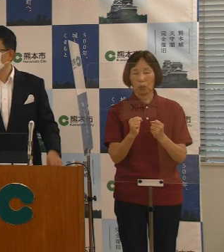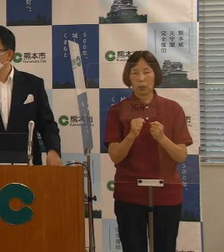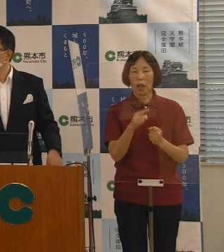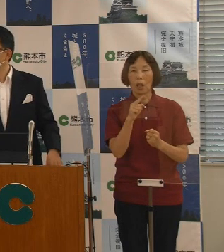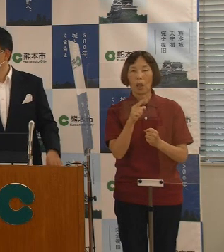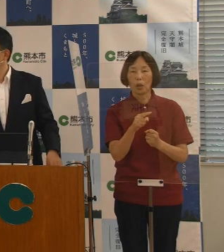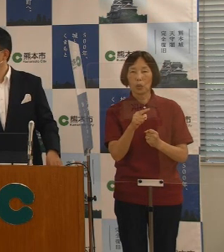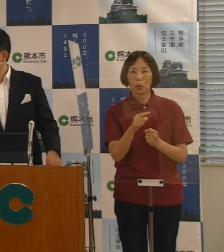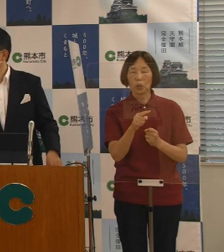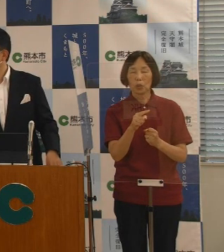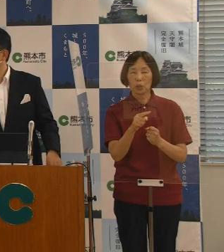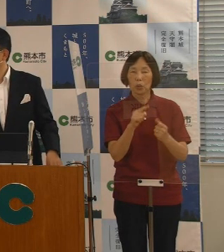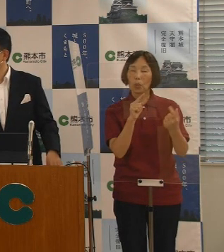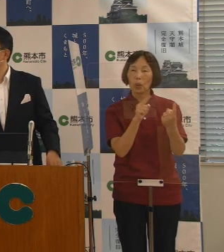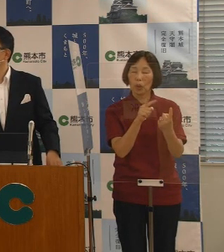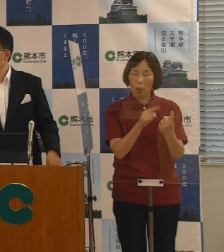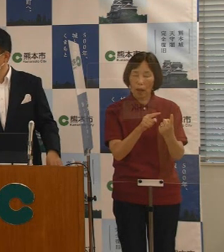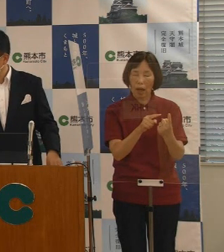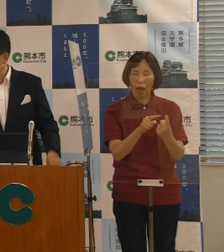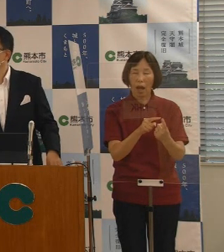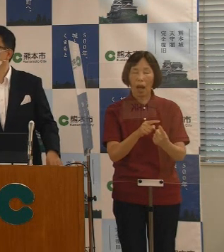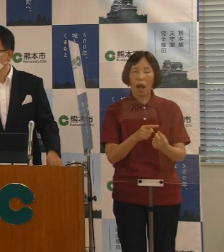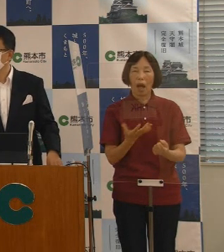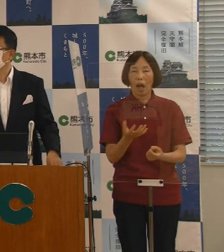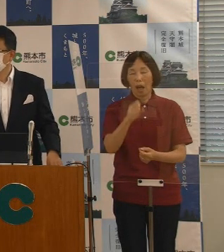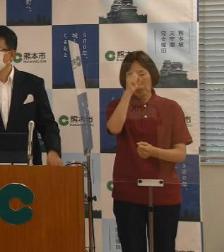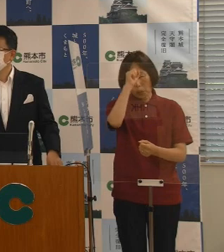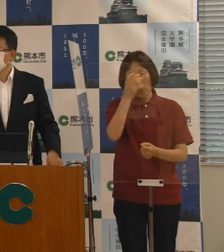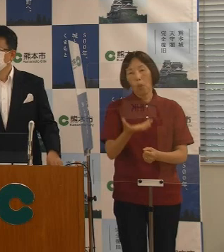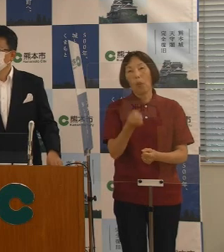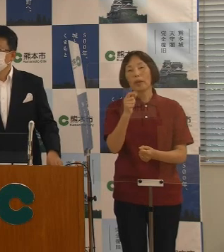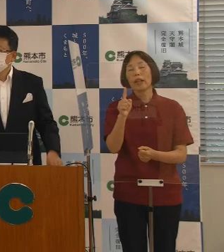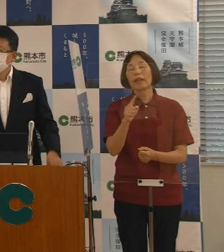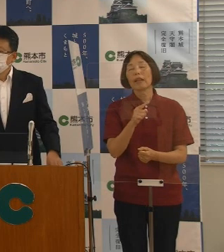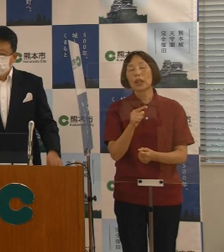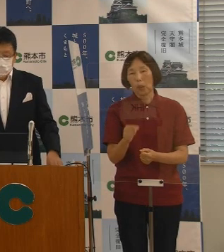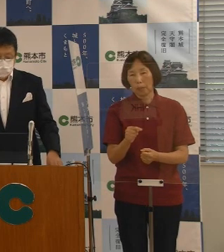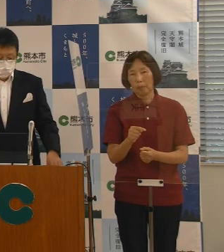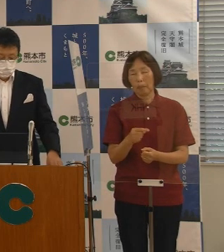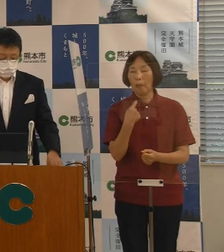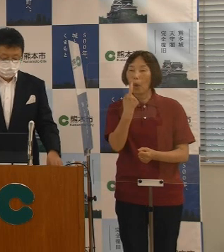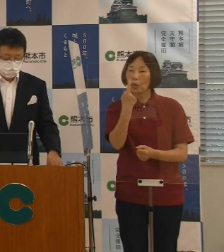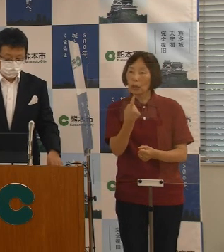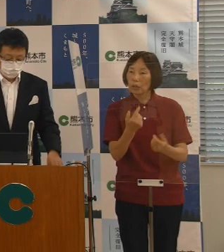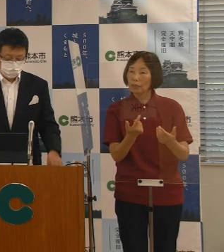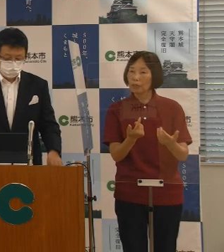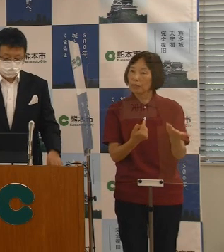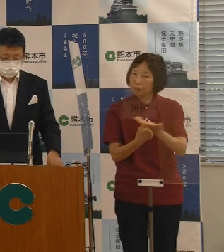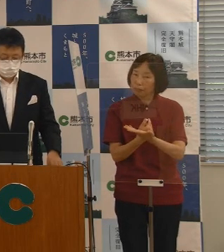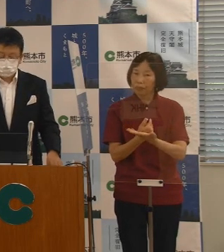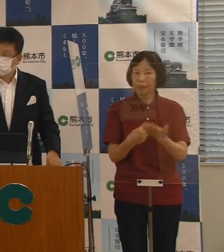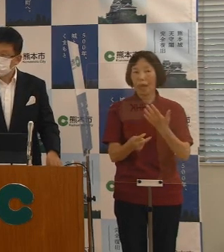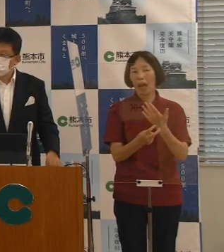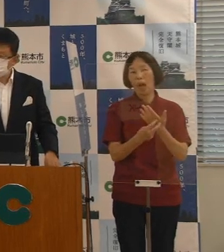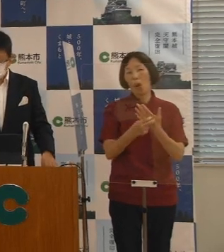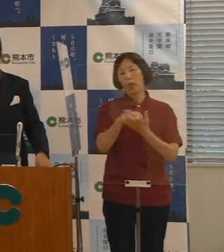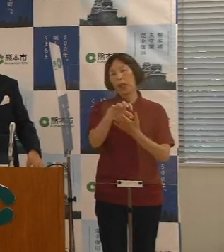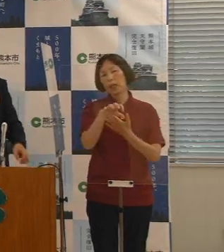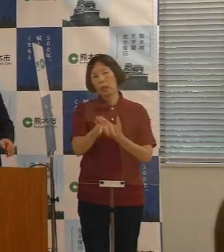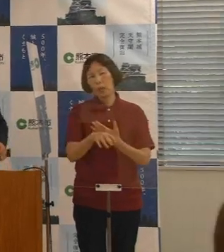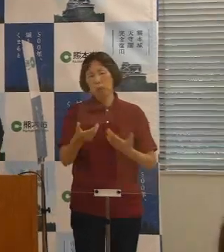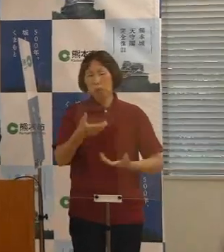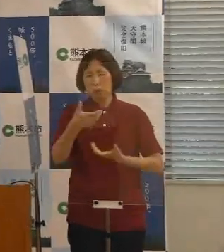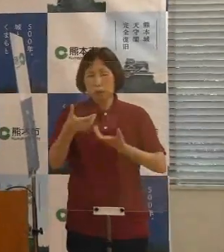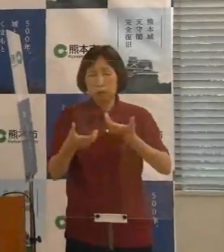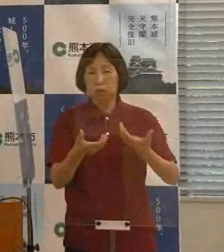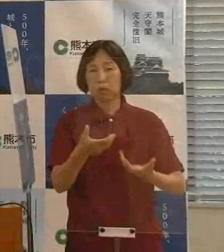基礎疾患をお持ちの方ということでありました。はい、 もう一点ちょっと保健所も非常に逼迫して